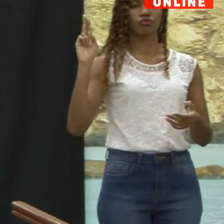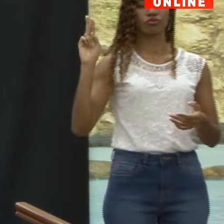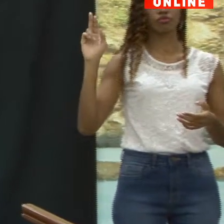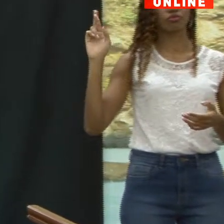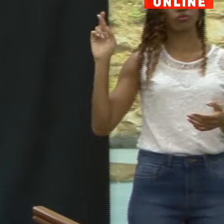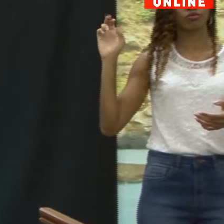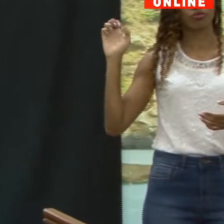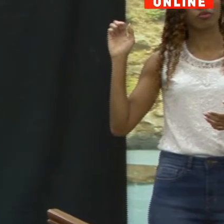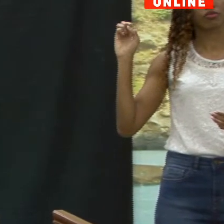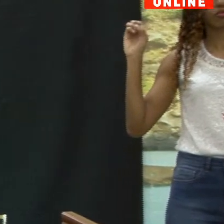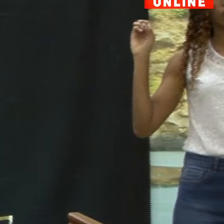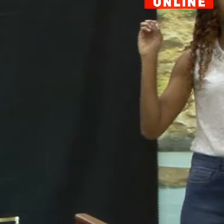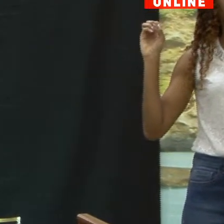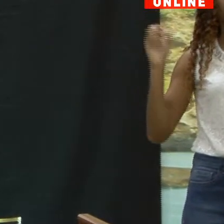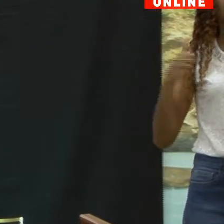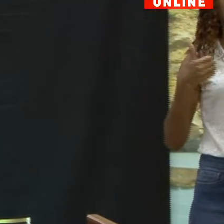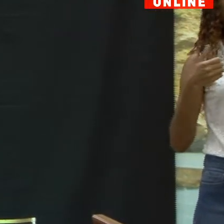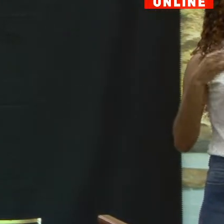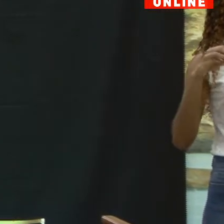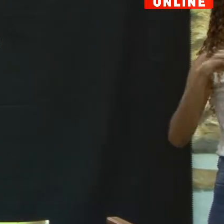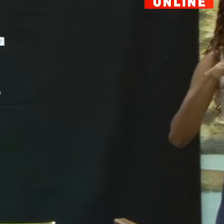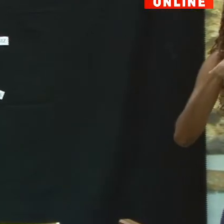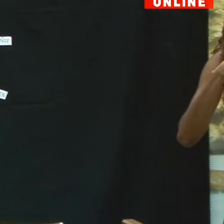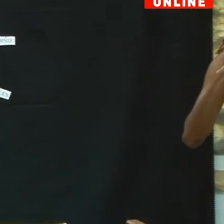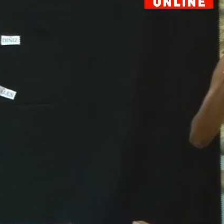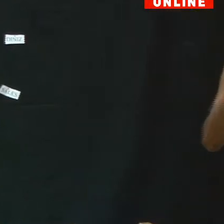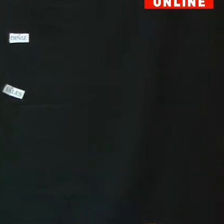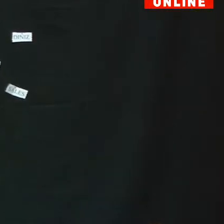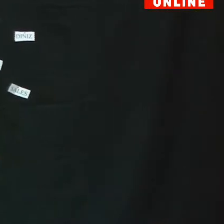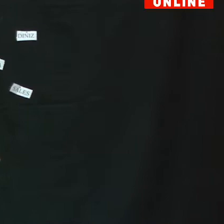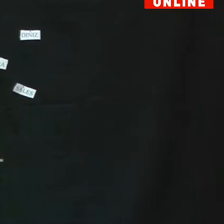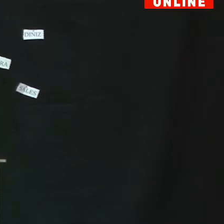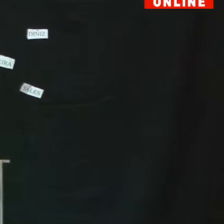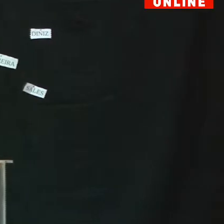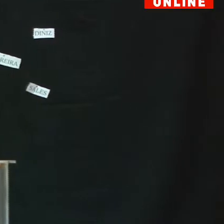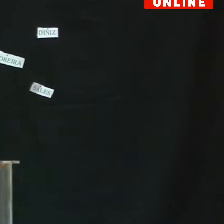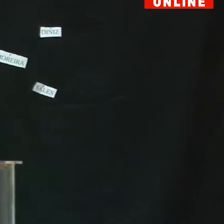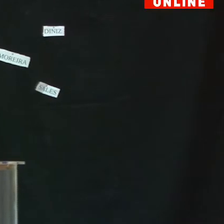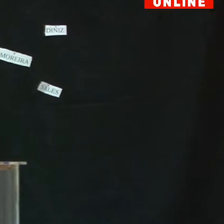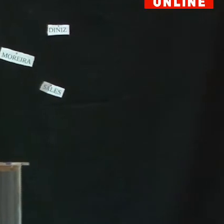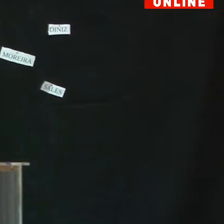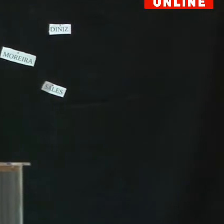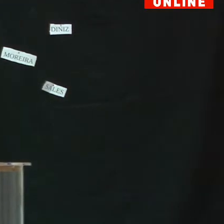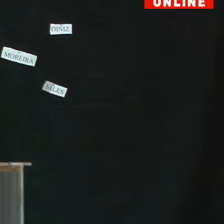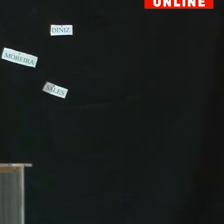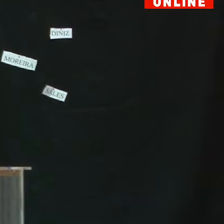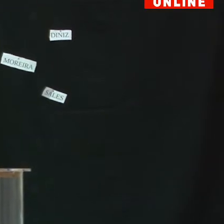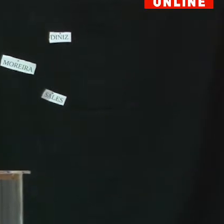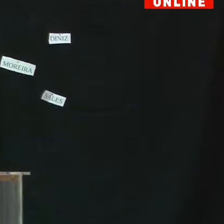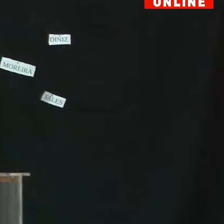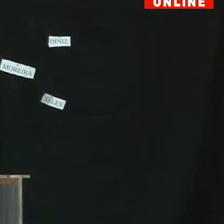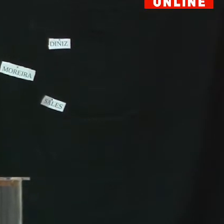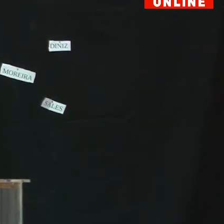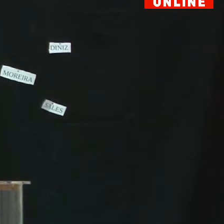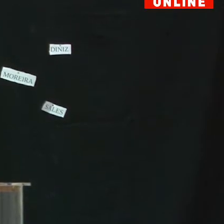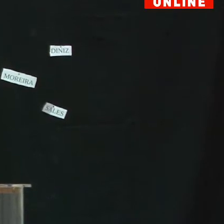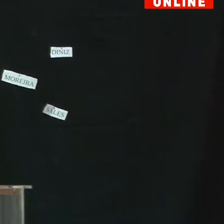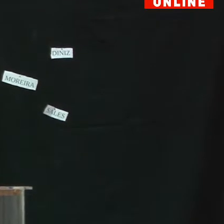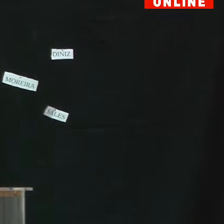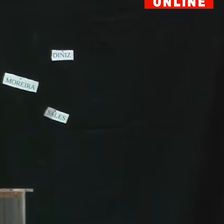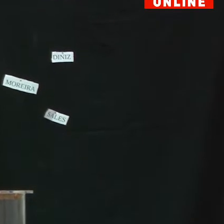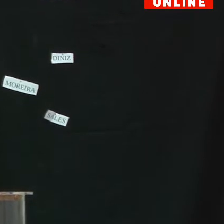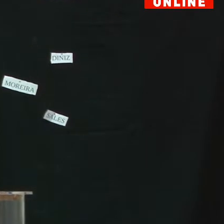Ele poderia ser ouro 9, ouro 8. Ele teria muita impureza. O